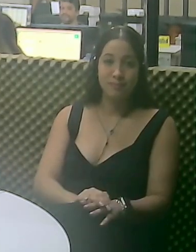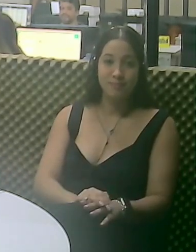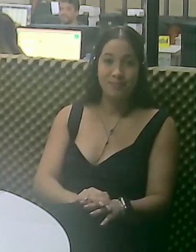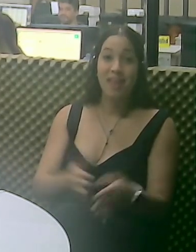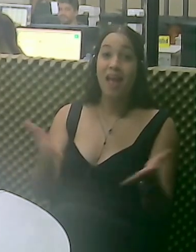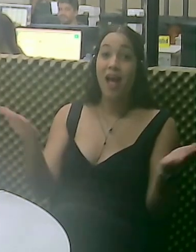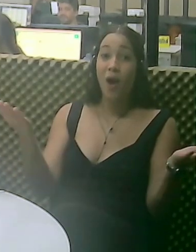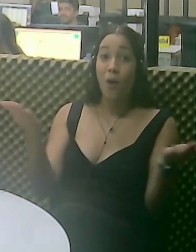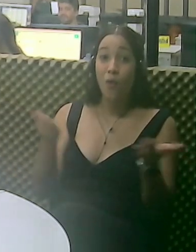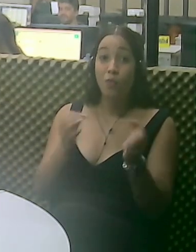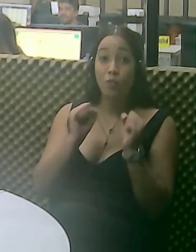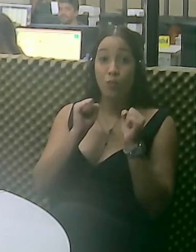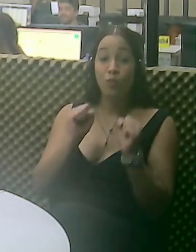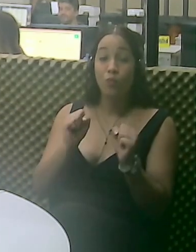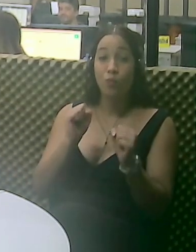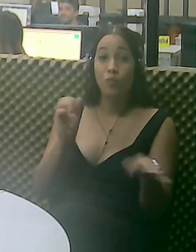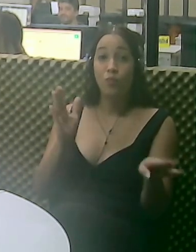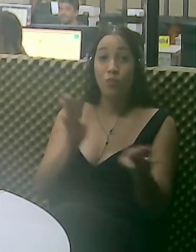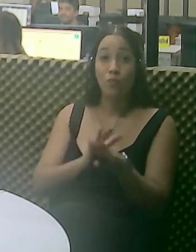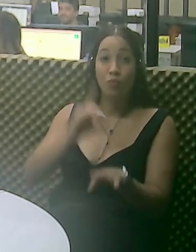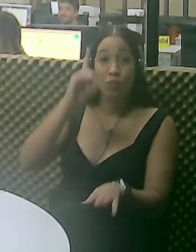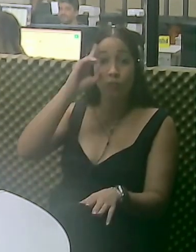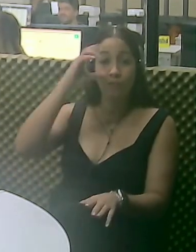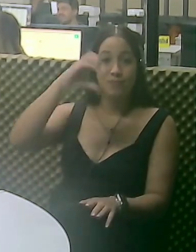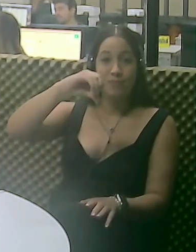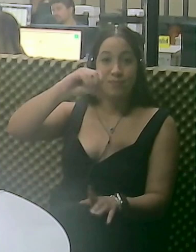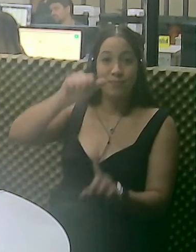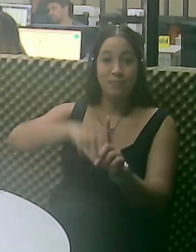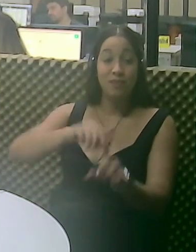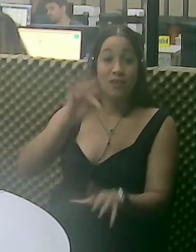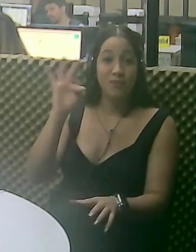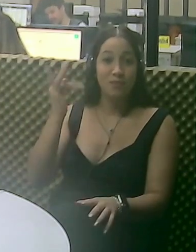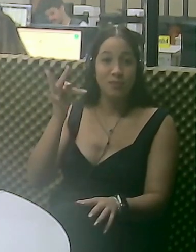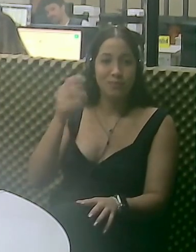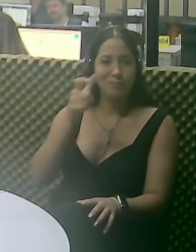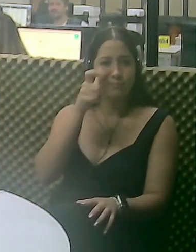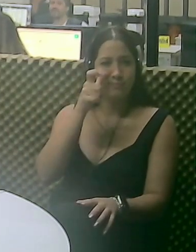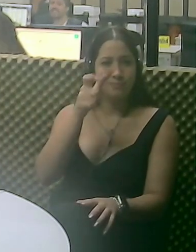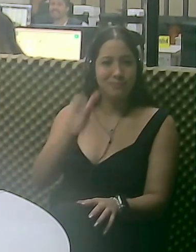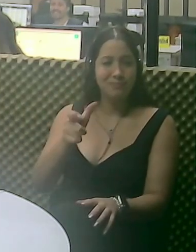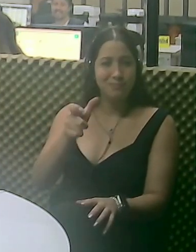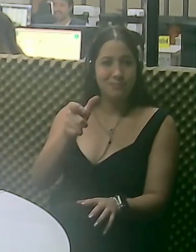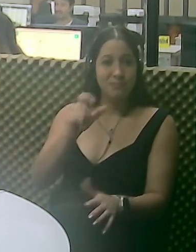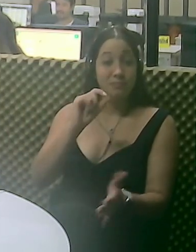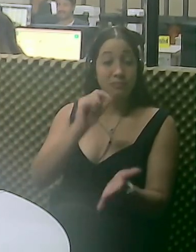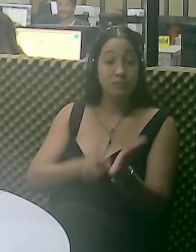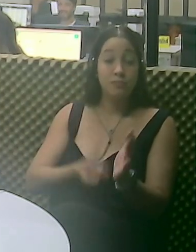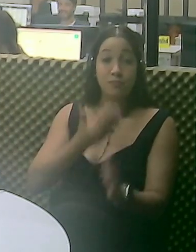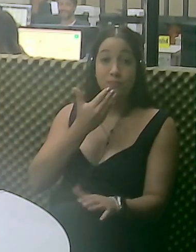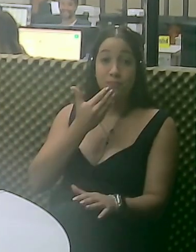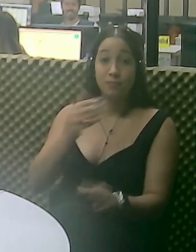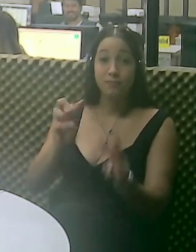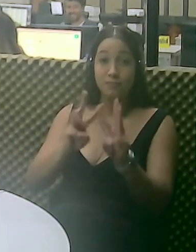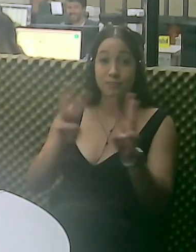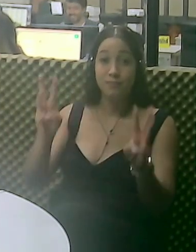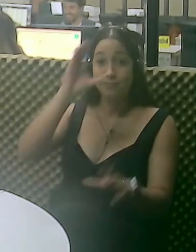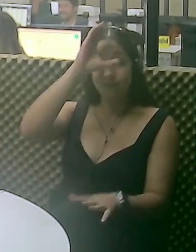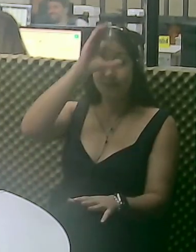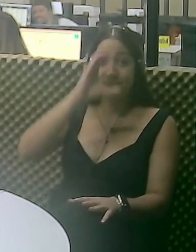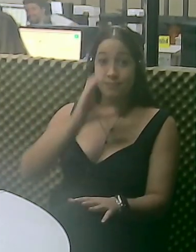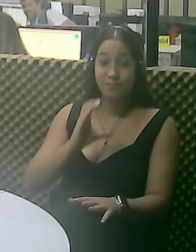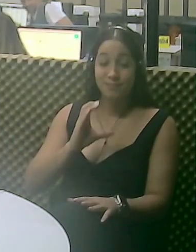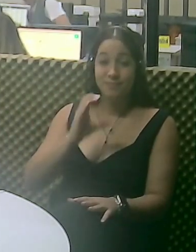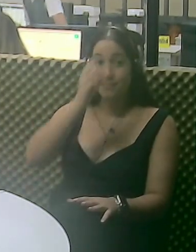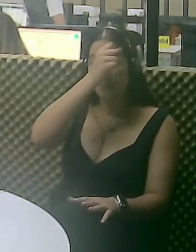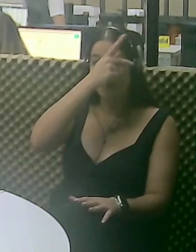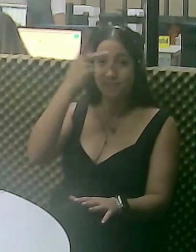Agora a rematrícula pode ser feita até o dia 9 de fevereiro. Os interessados devem fazer o requerimento pelo portal Cidadão, no